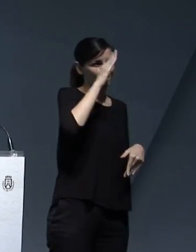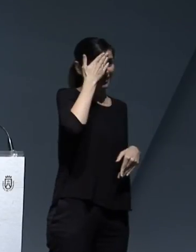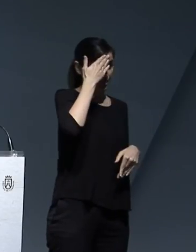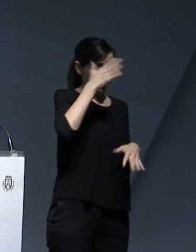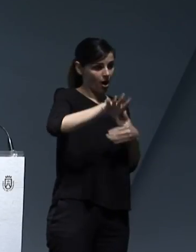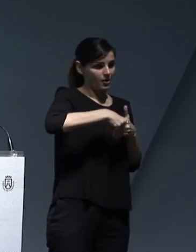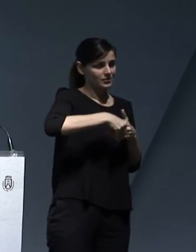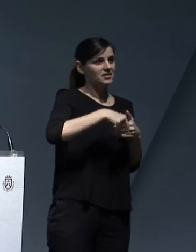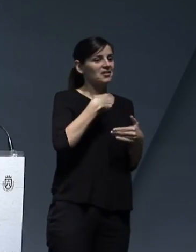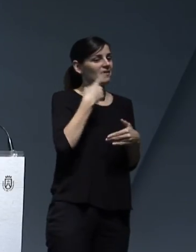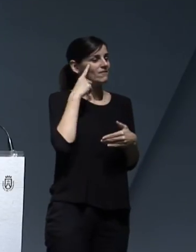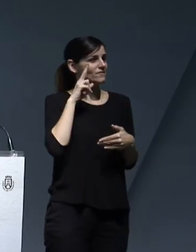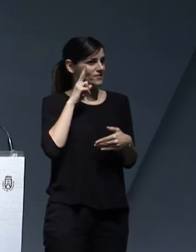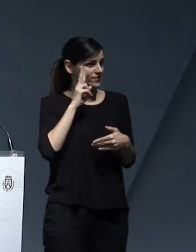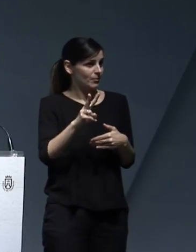las acciones programadas